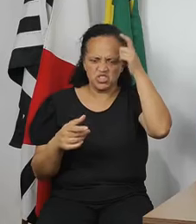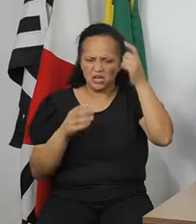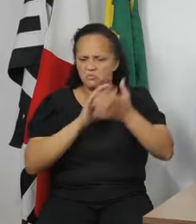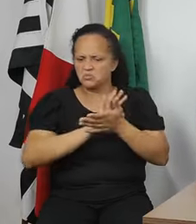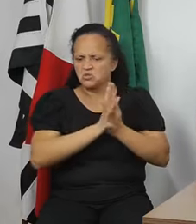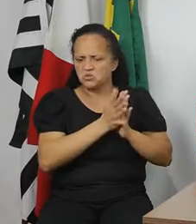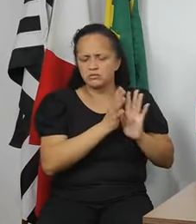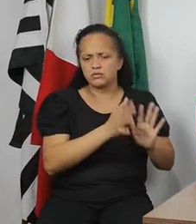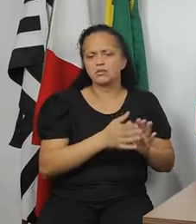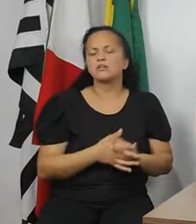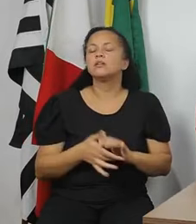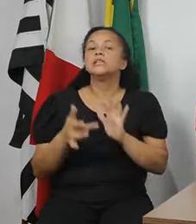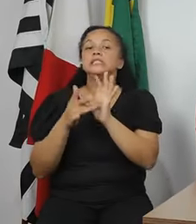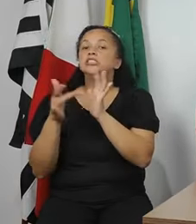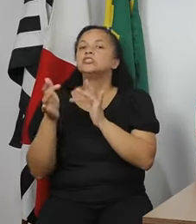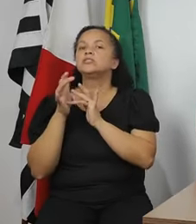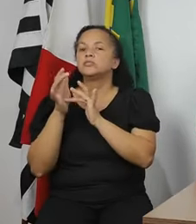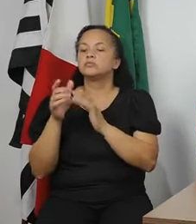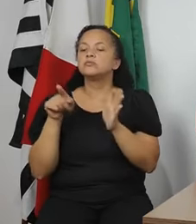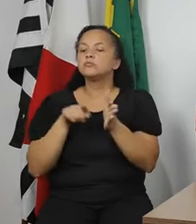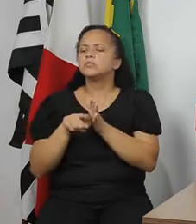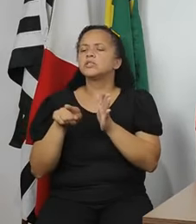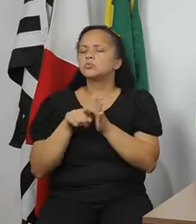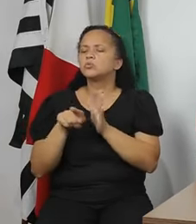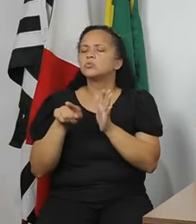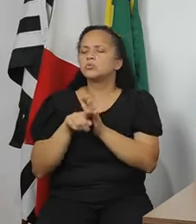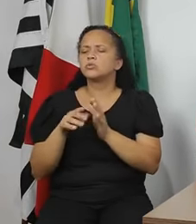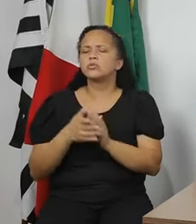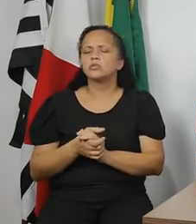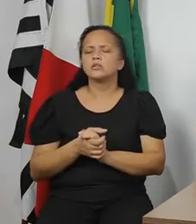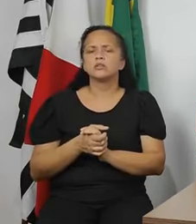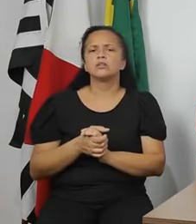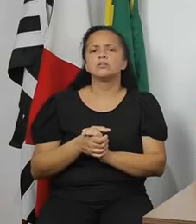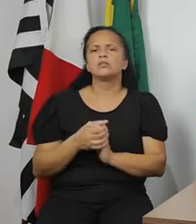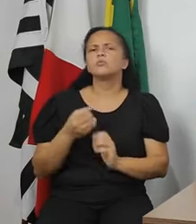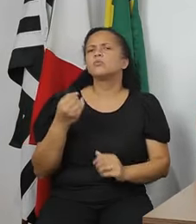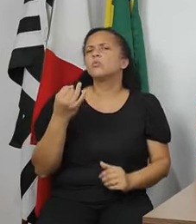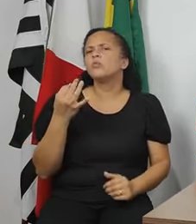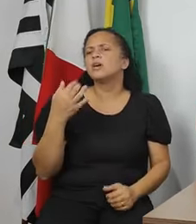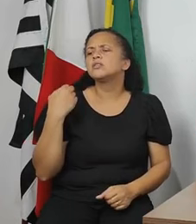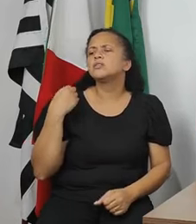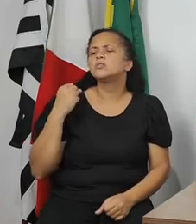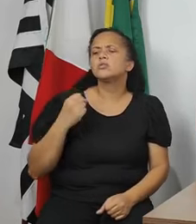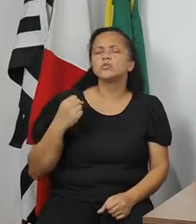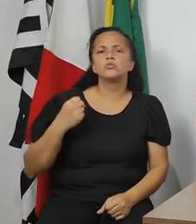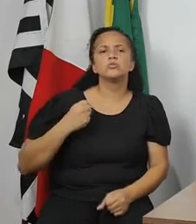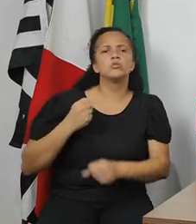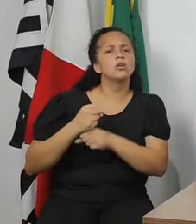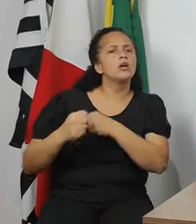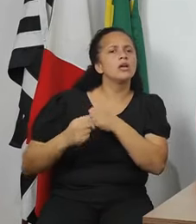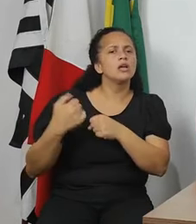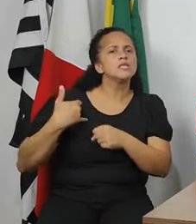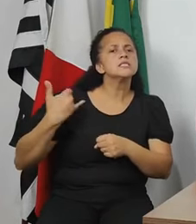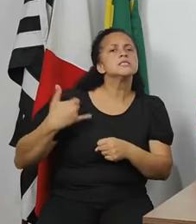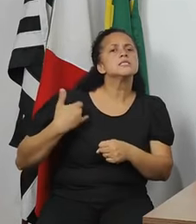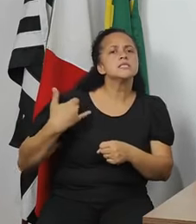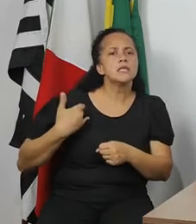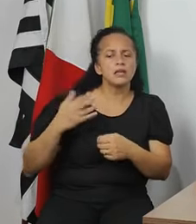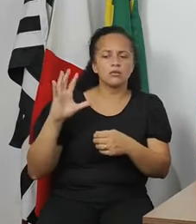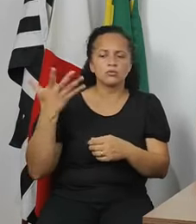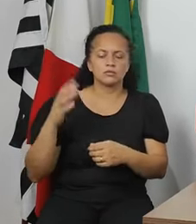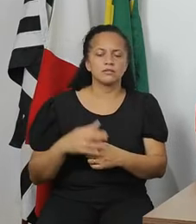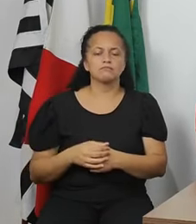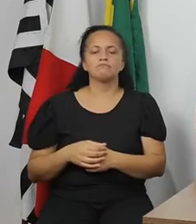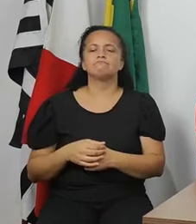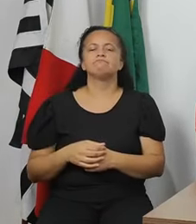tempo acontece isso a ele? E aí ele falou: desde a infância. E muitas vezes o tem lançado no fogo e